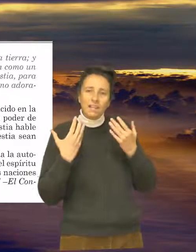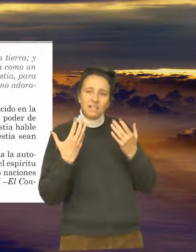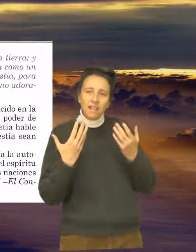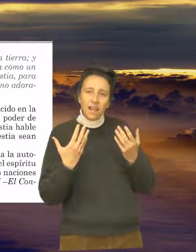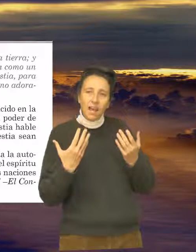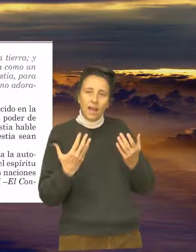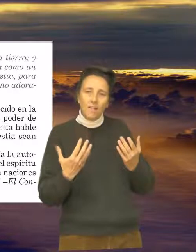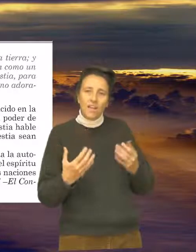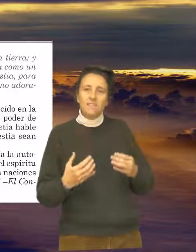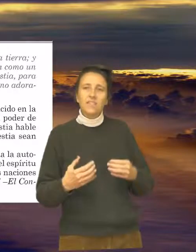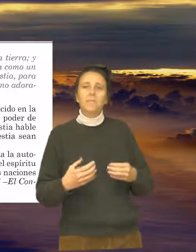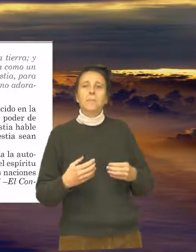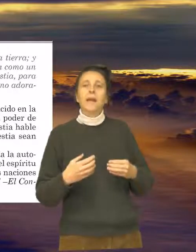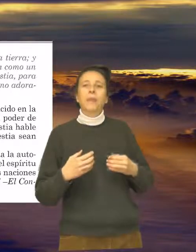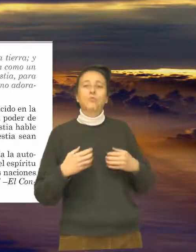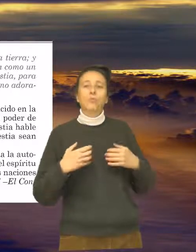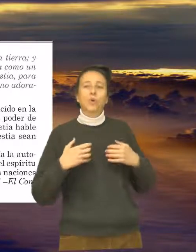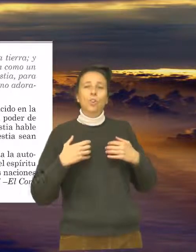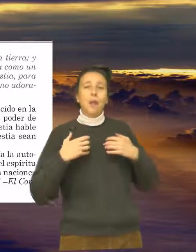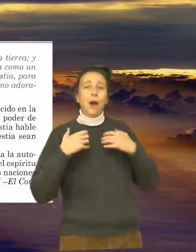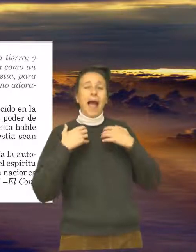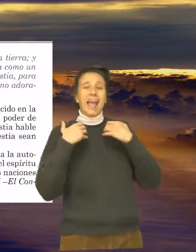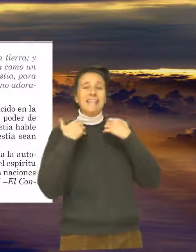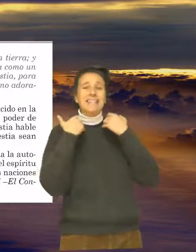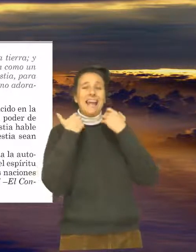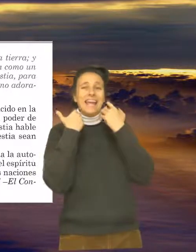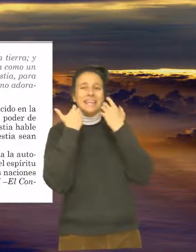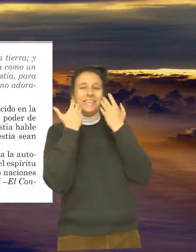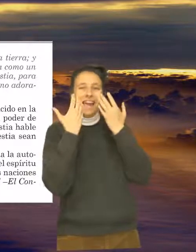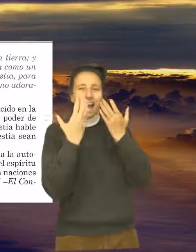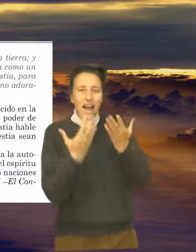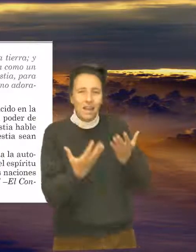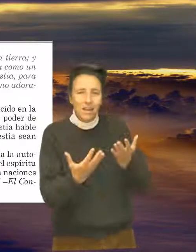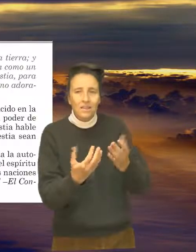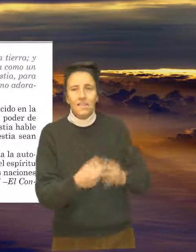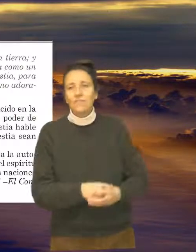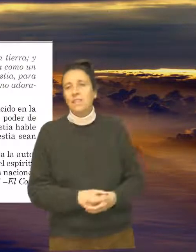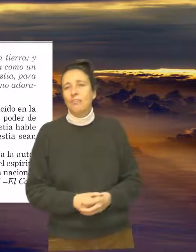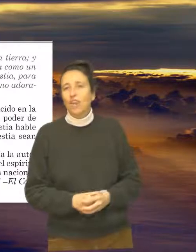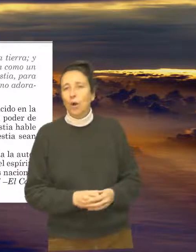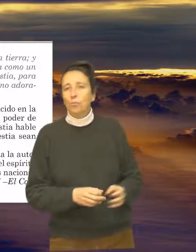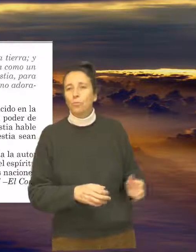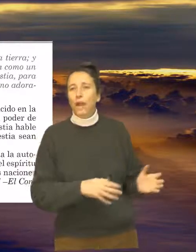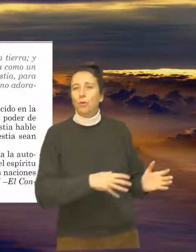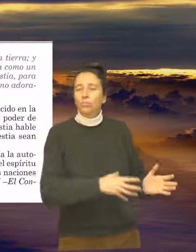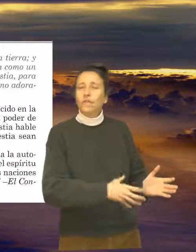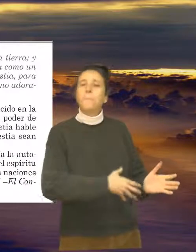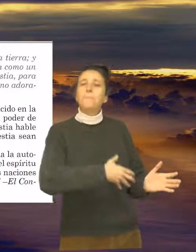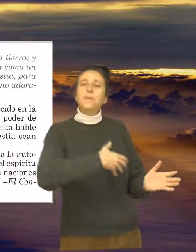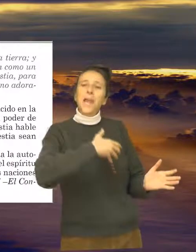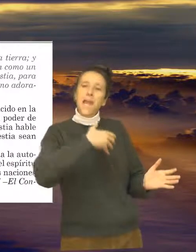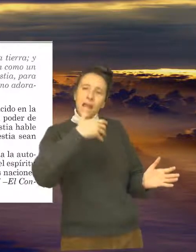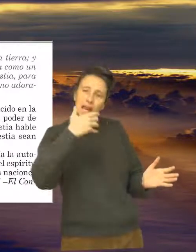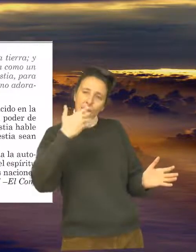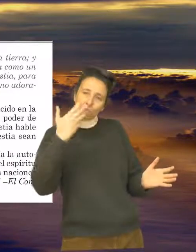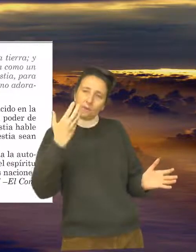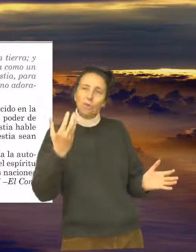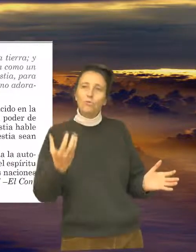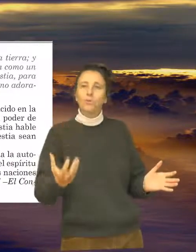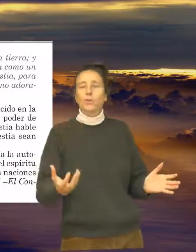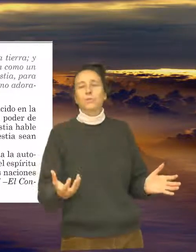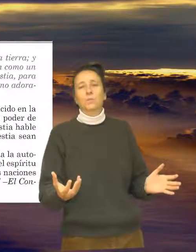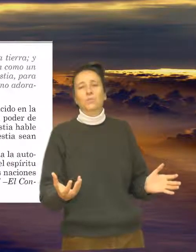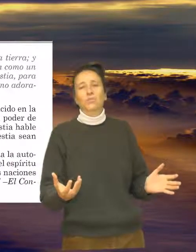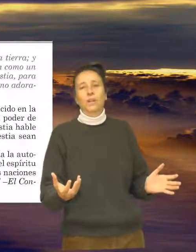como esa bestia semejante a un cordero, hasta que ya se evidencia como un dragón. También hay